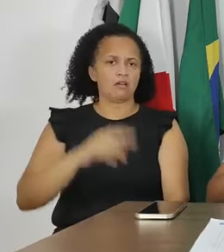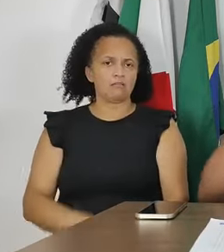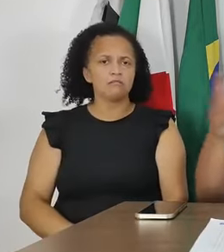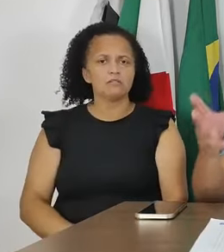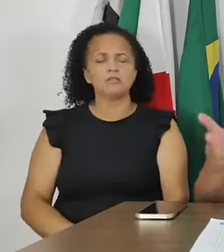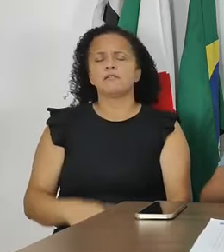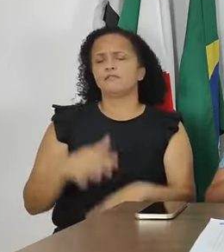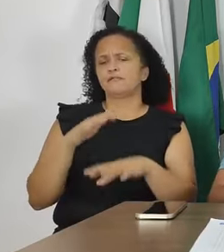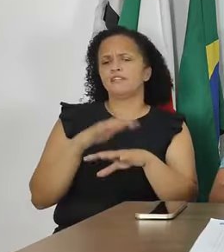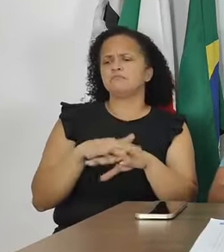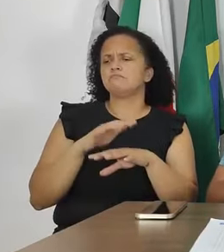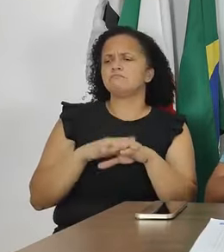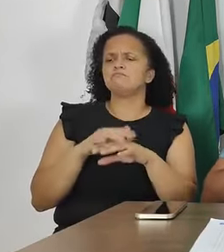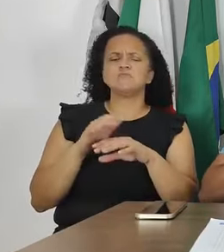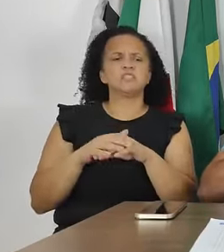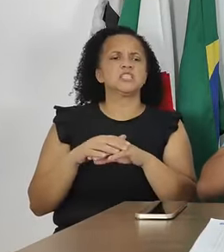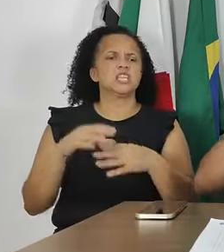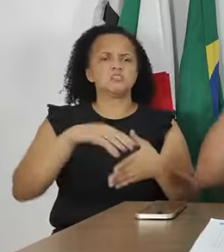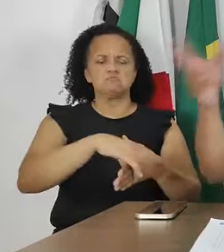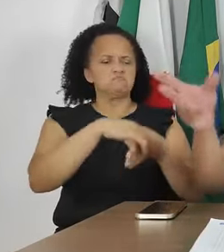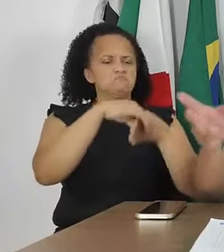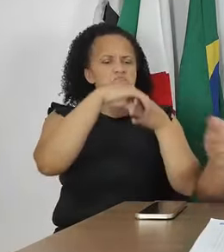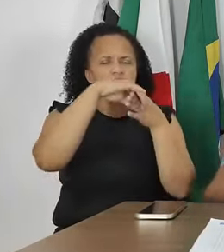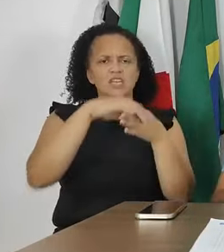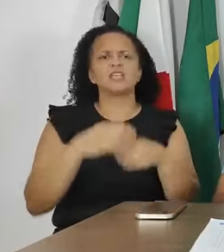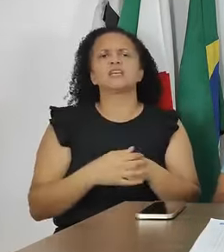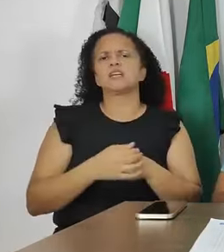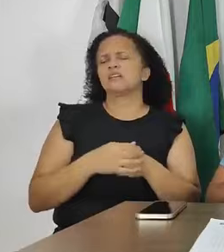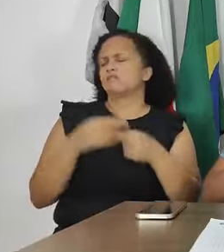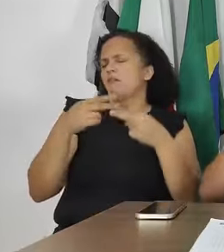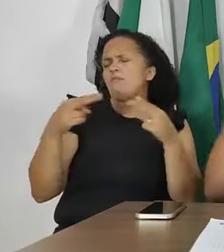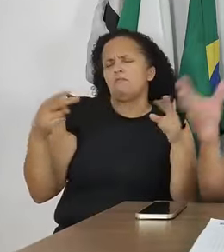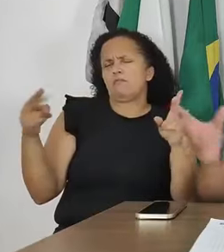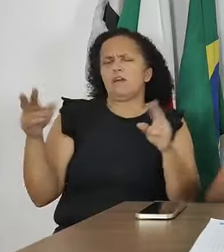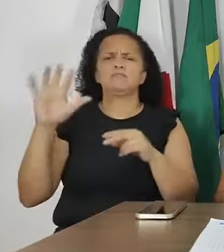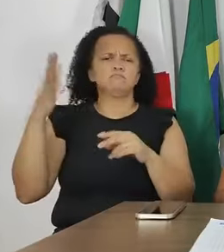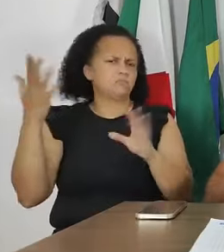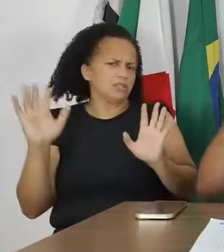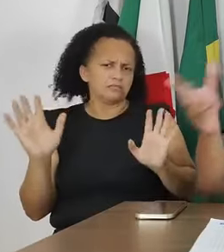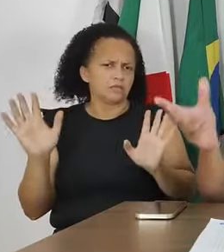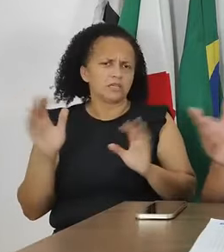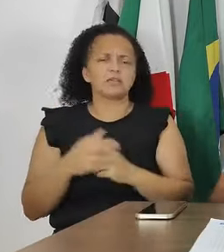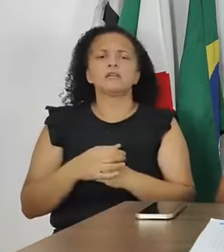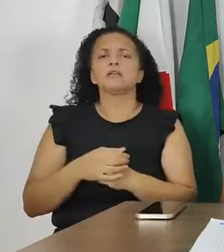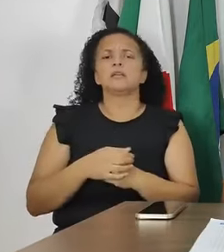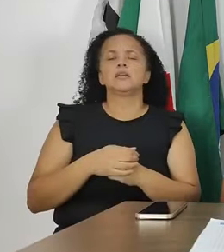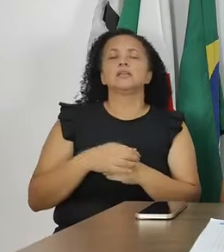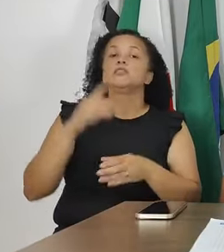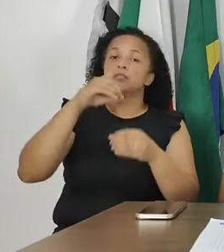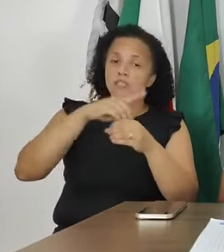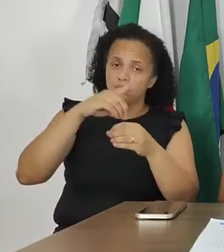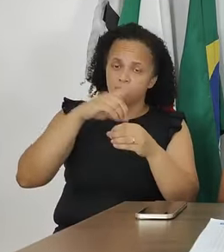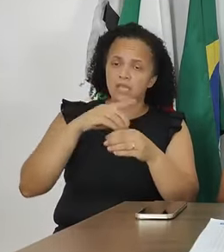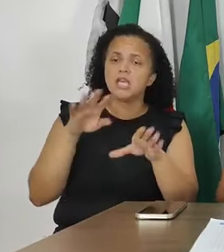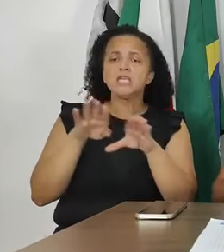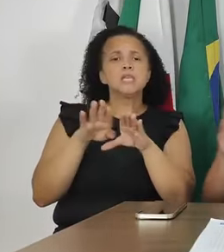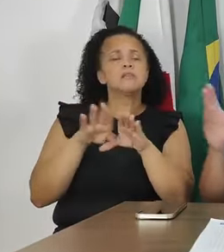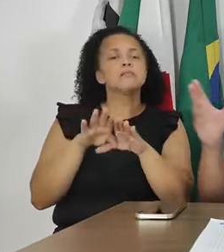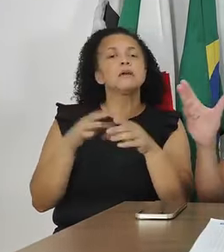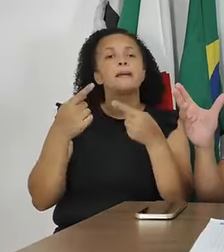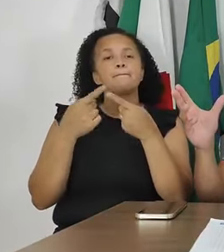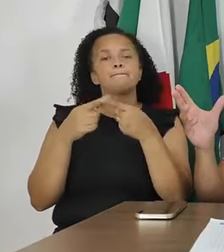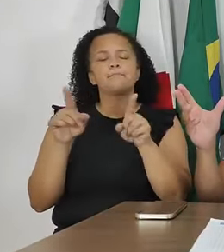na igreja, liderança, tocando instrumentos, fazendo alguma coisa, sendo até um dizimista fiel,